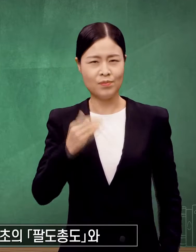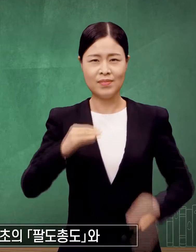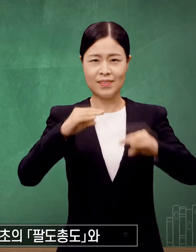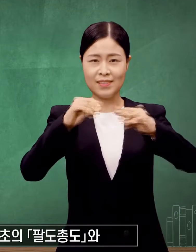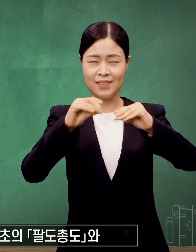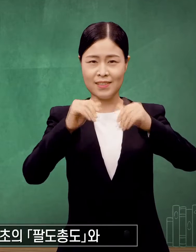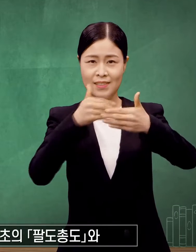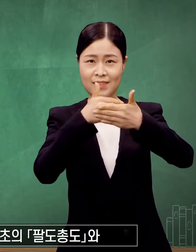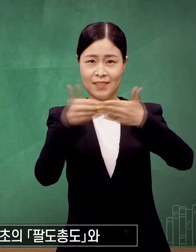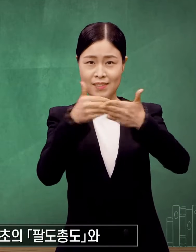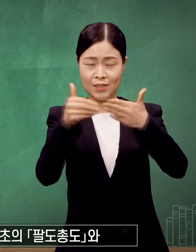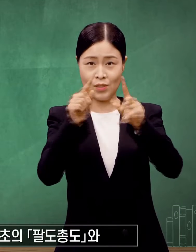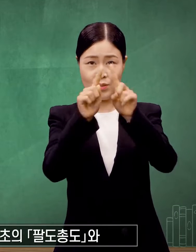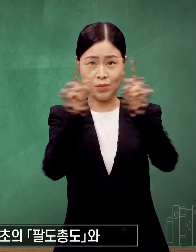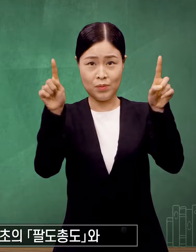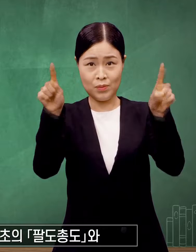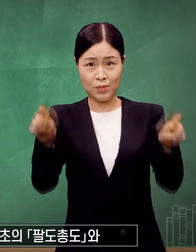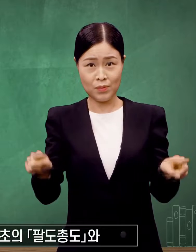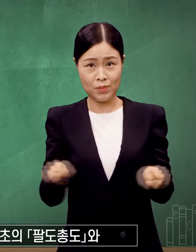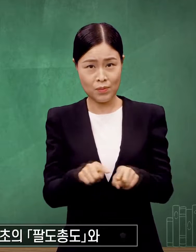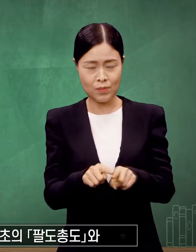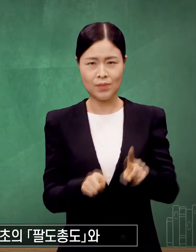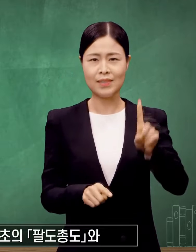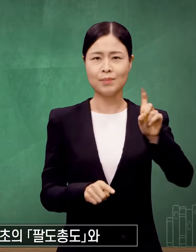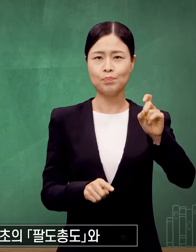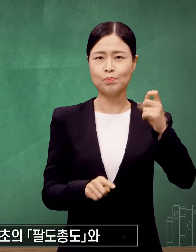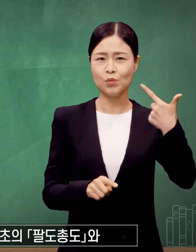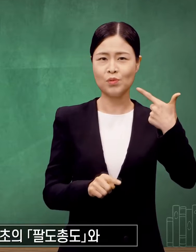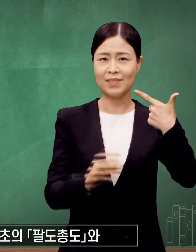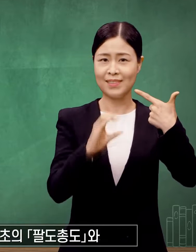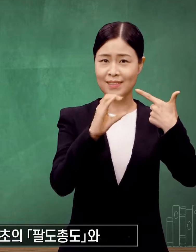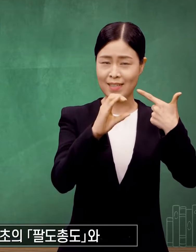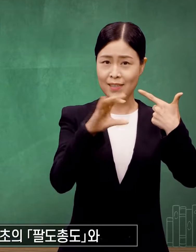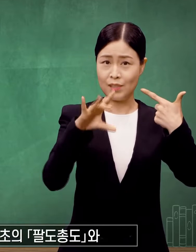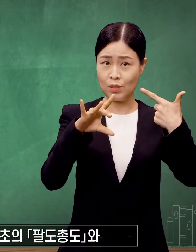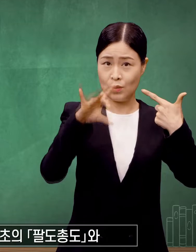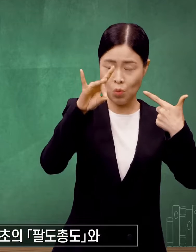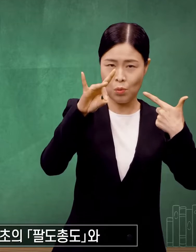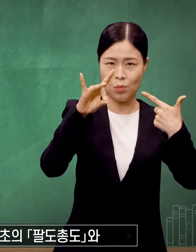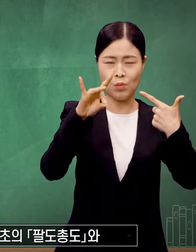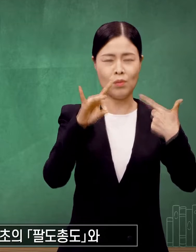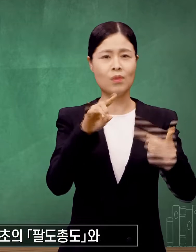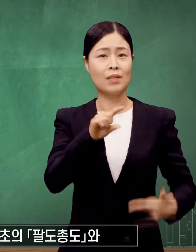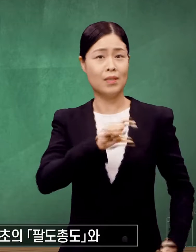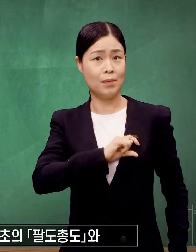우리나라 지도인 16세기 초의 8도 총도와